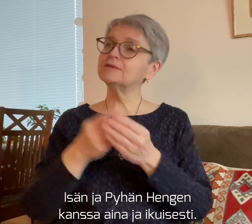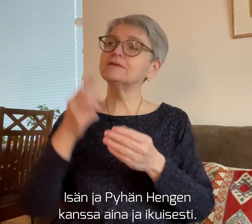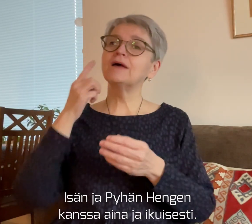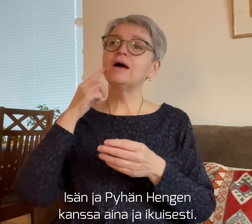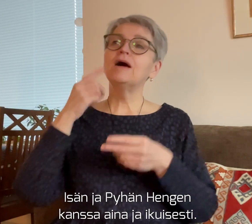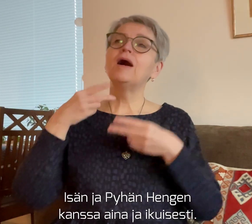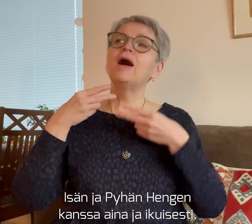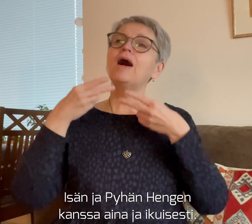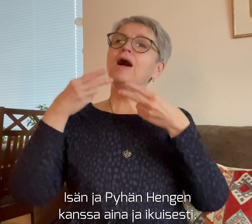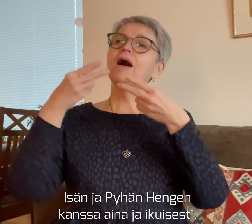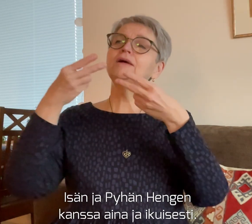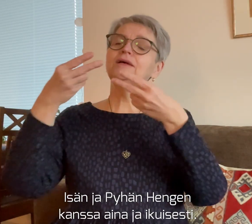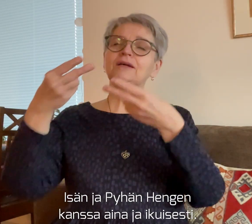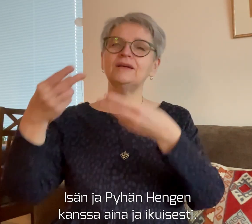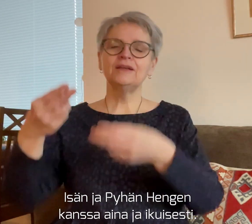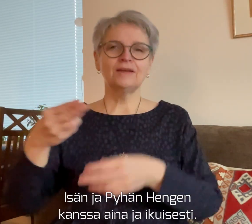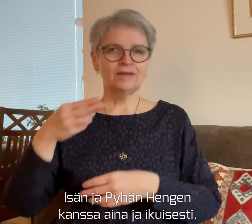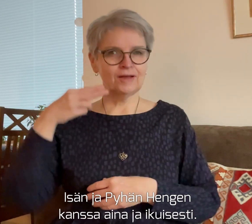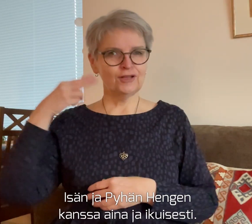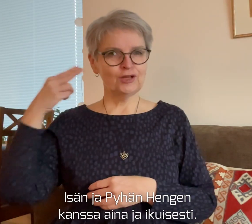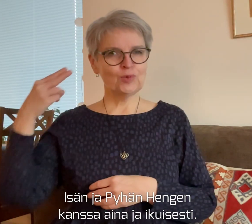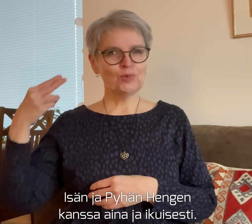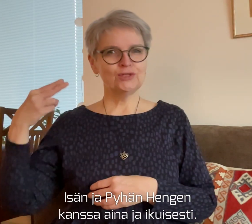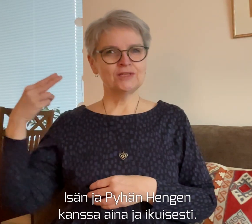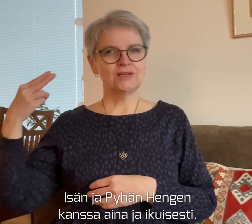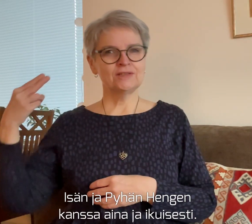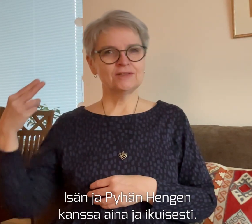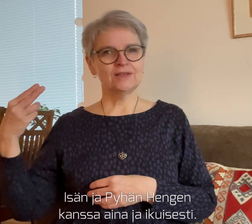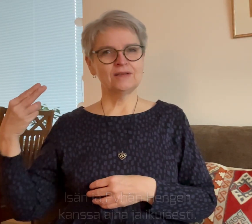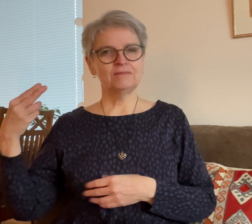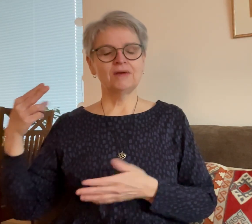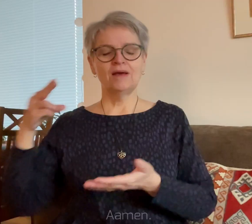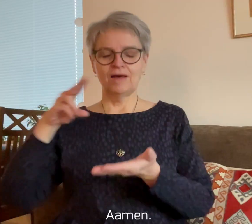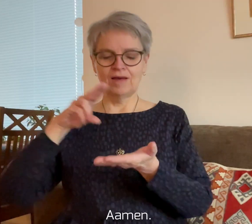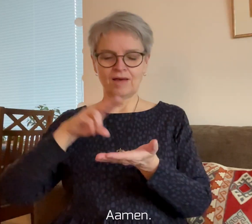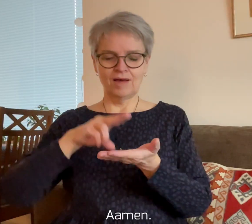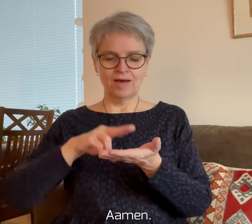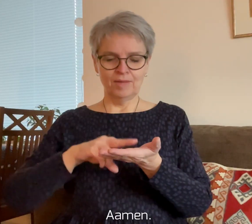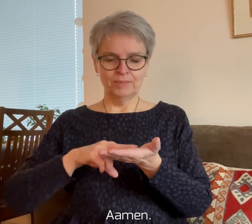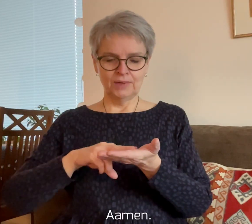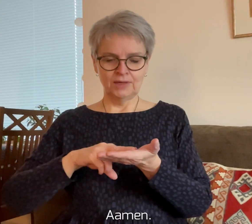aina ja ikuisesti. Amen.